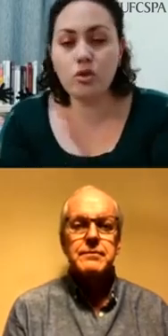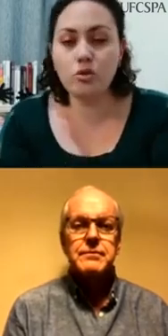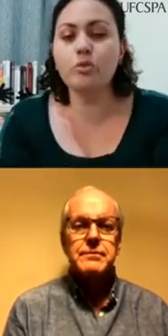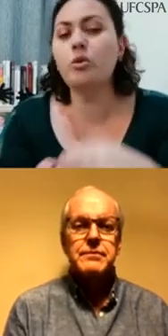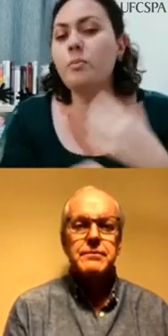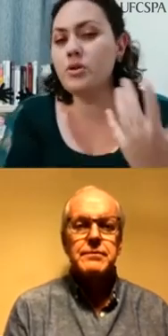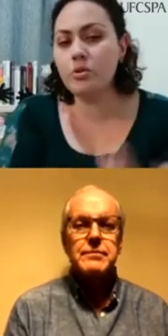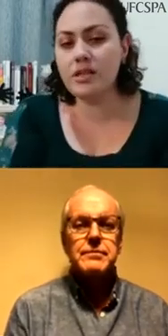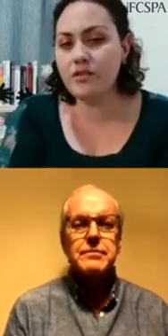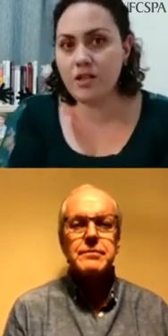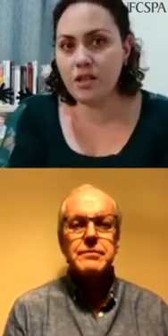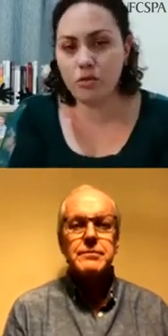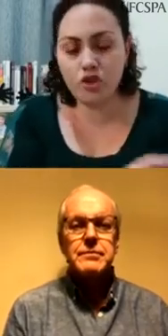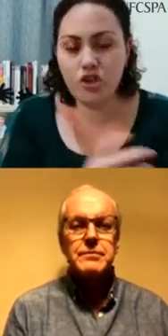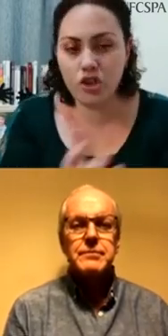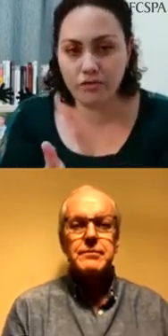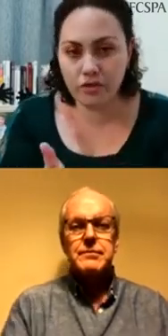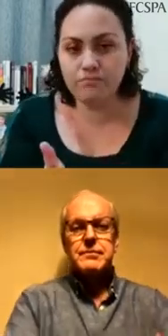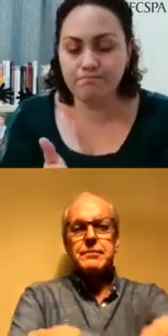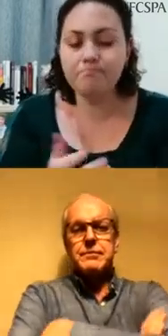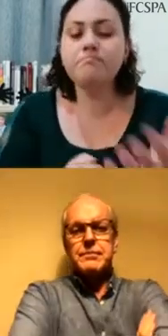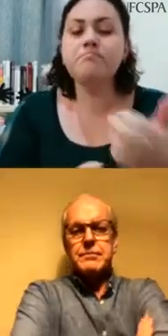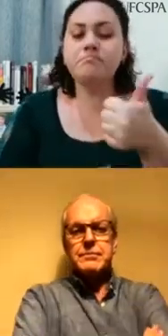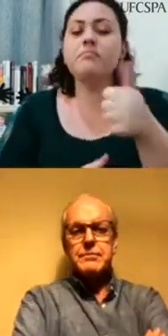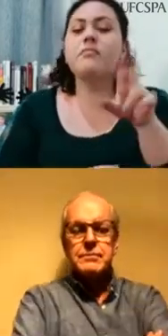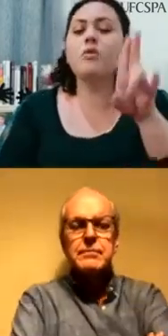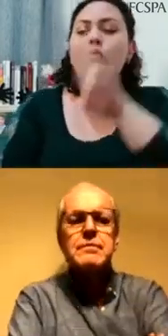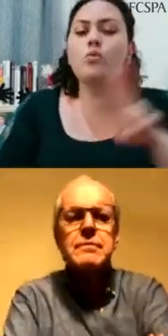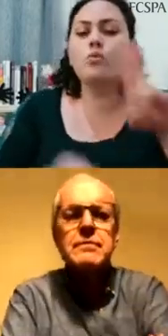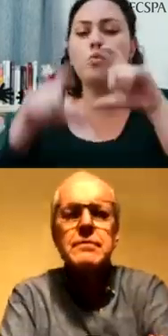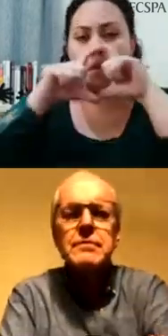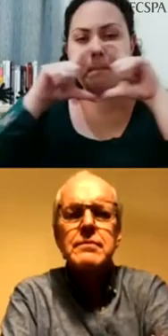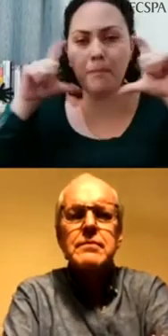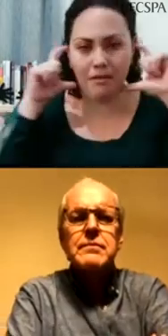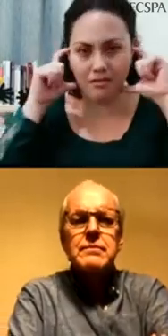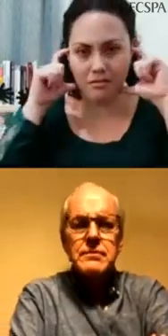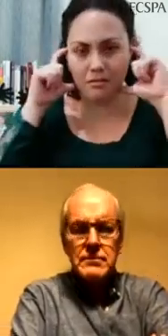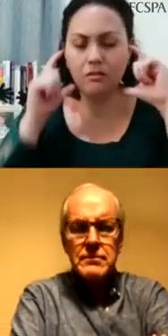comunidade surda ou com pessoas deficientes auditiva?